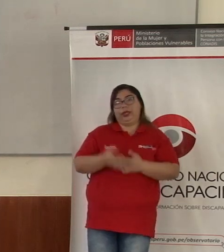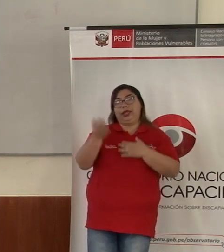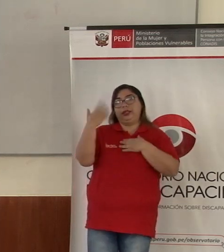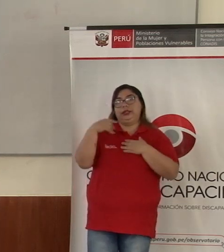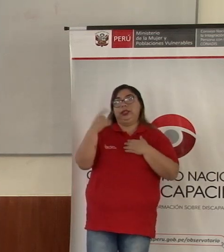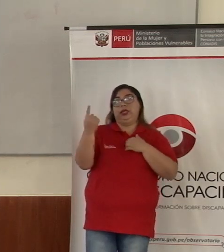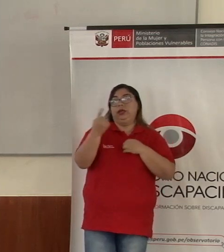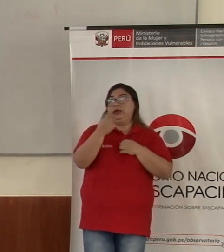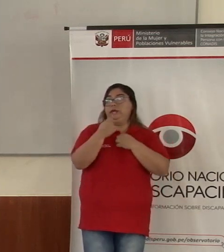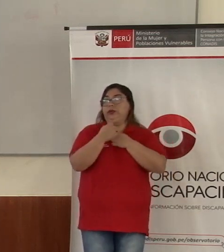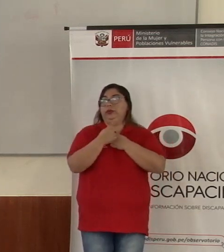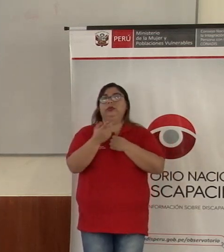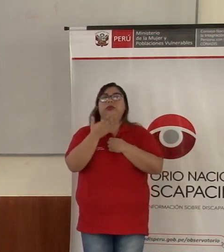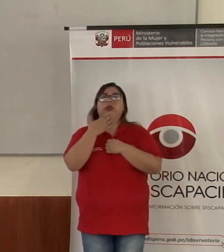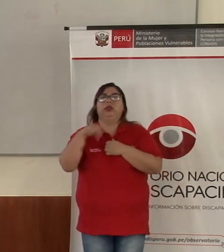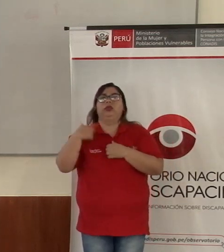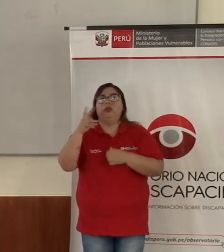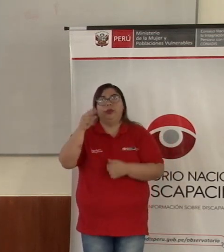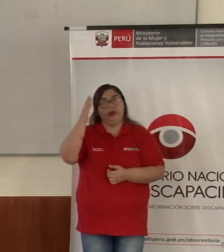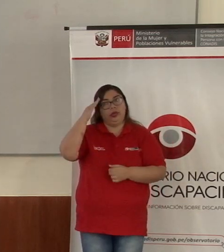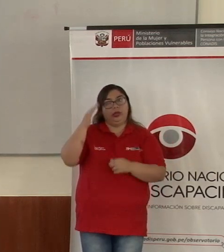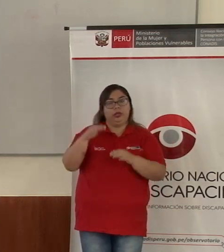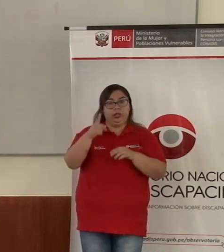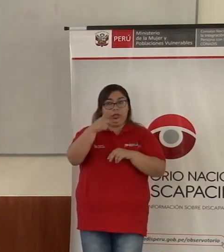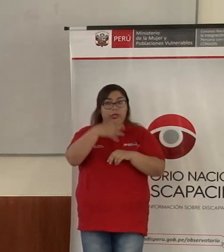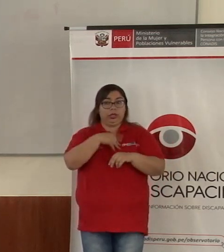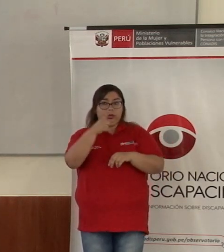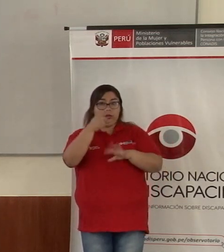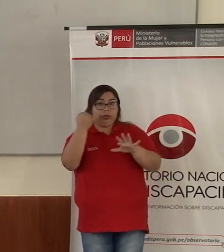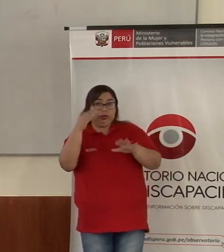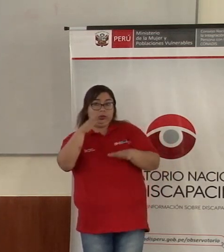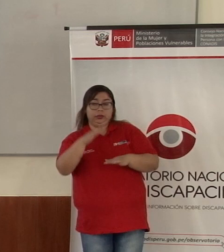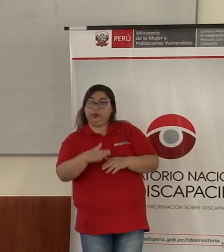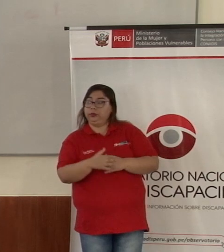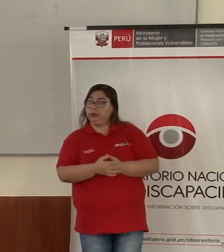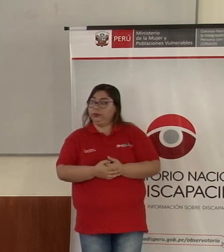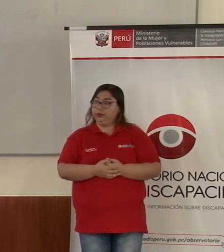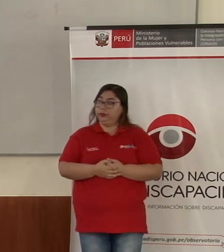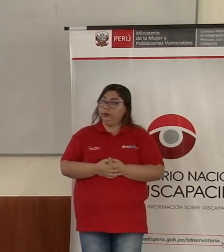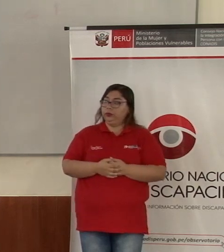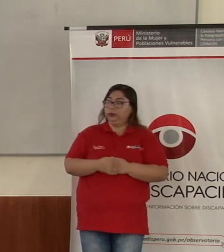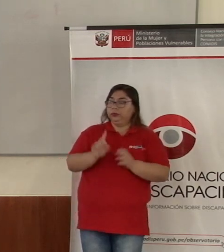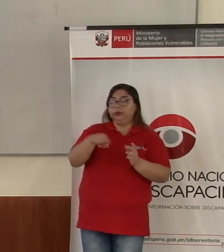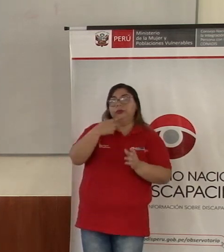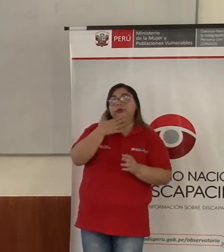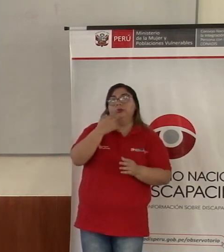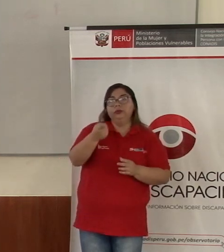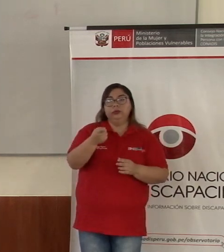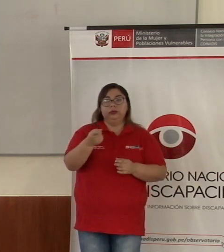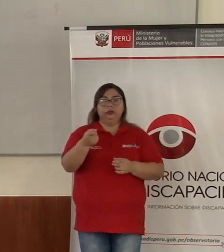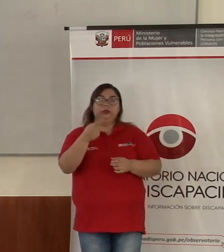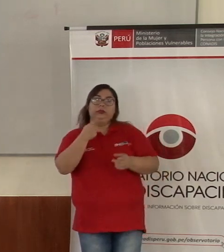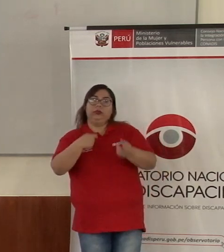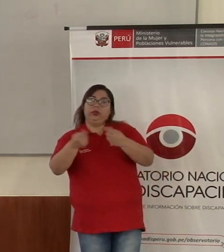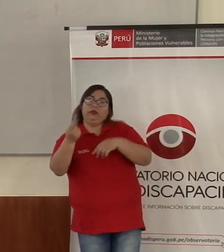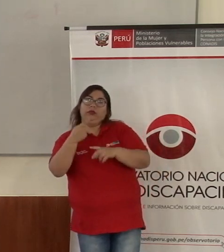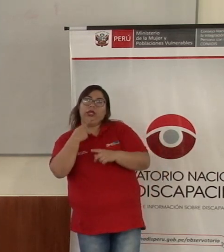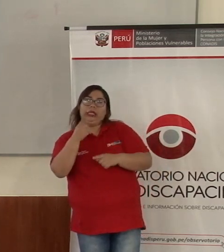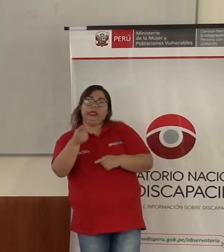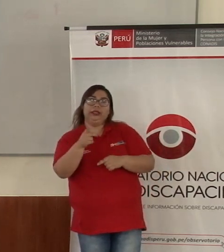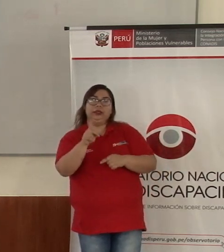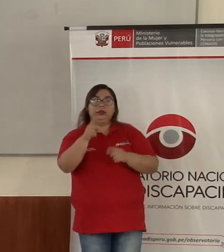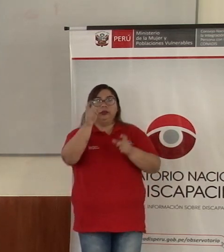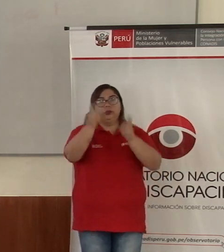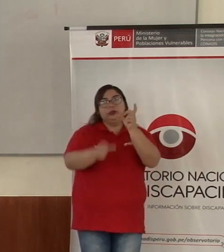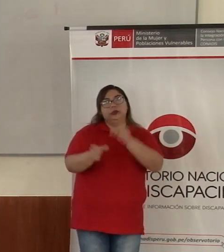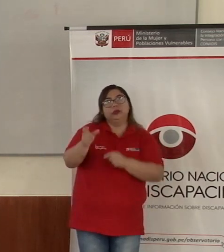eran relativamente incapaces los mayores de 16, menores de 18, los pródigos, los que incurren en mala gestión, los ebrios habituales,